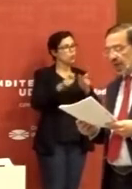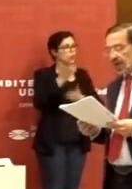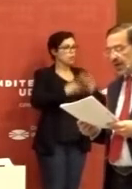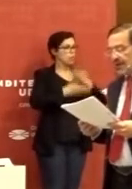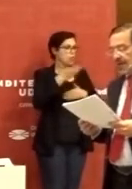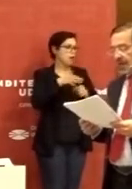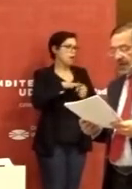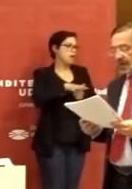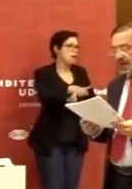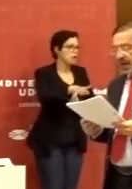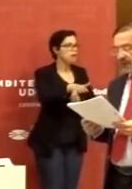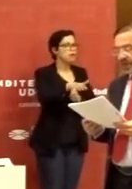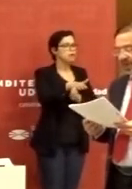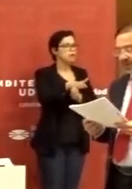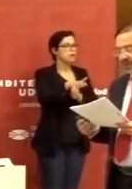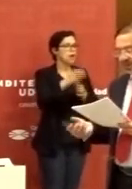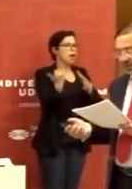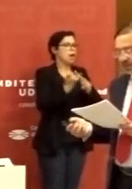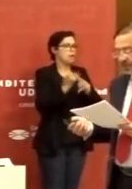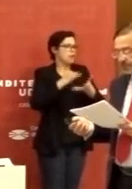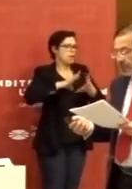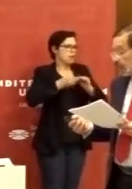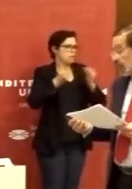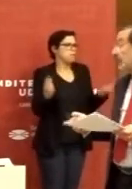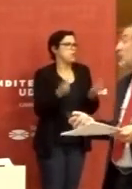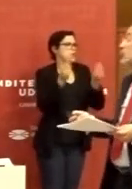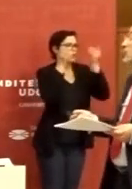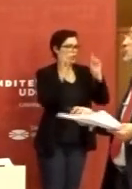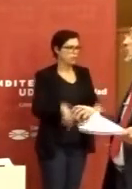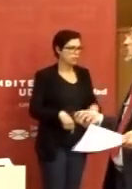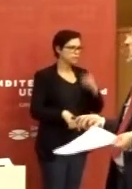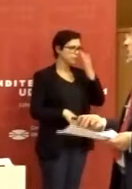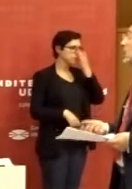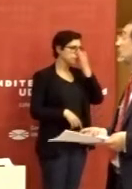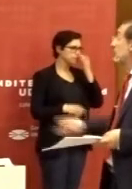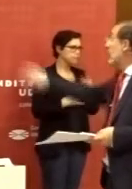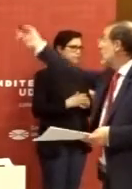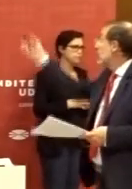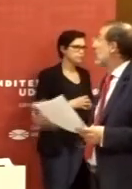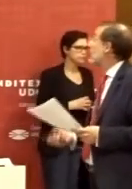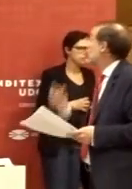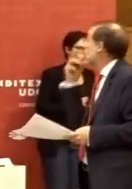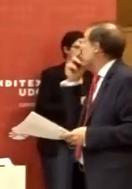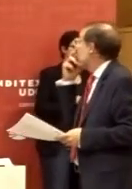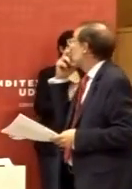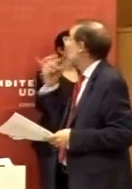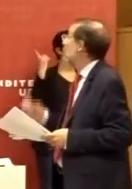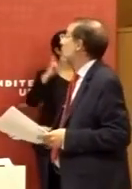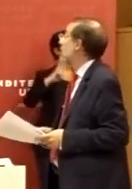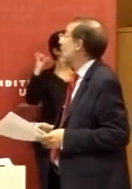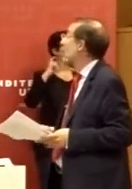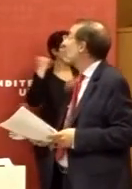en una gran medida a mejorar sus habilidades adaptativas, ¿no? Por supuesto, esta foto es